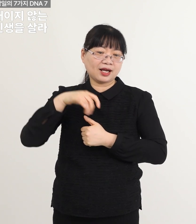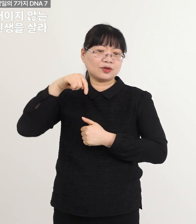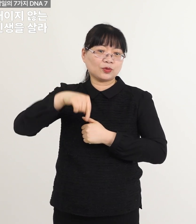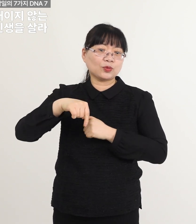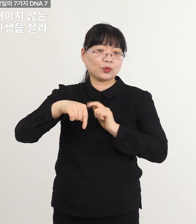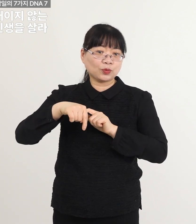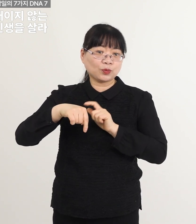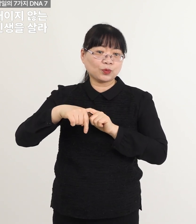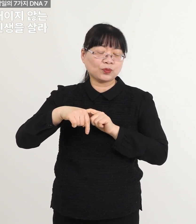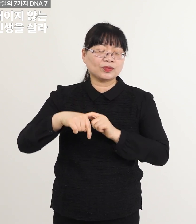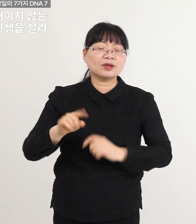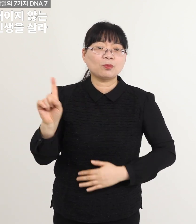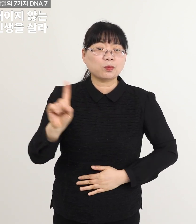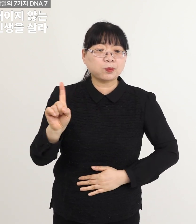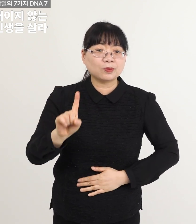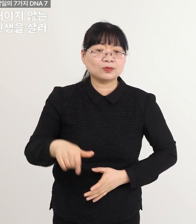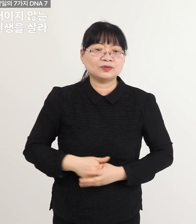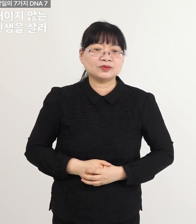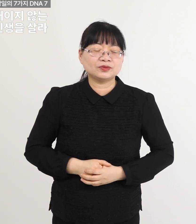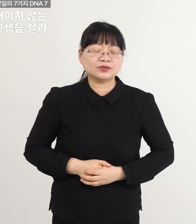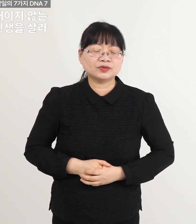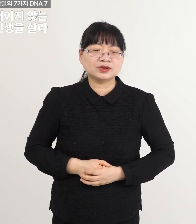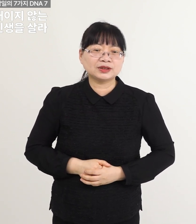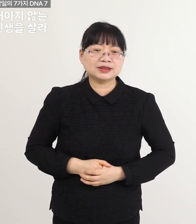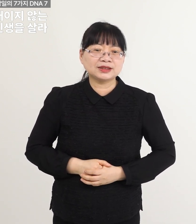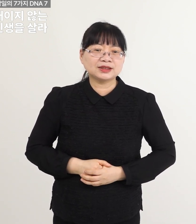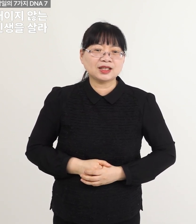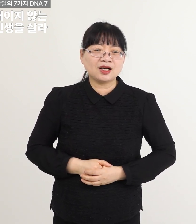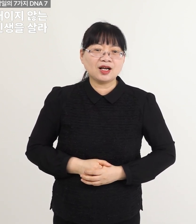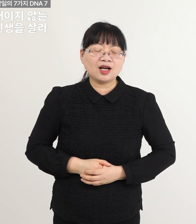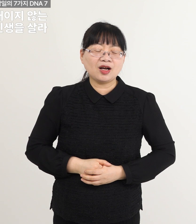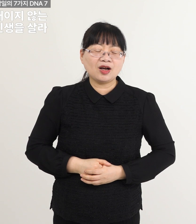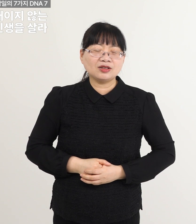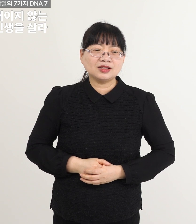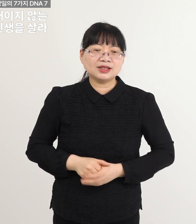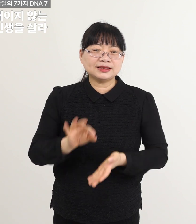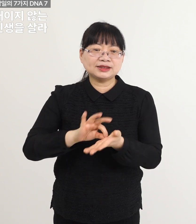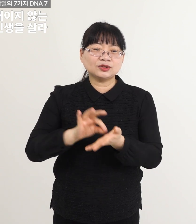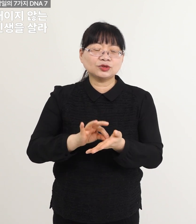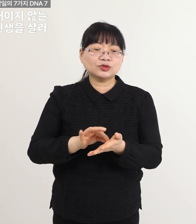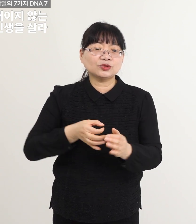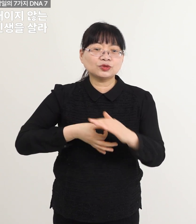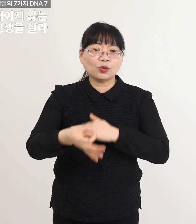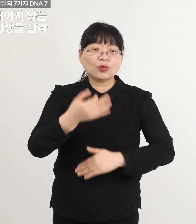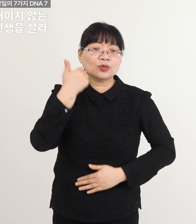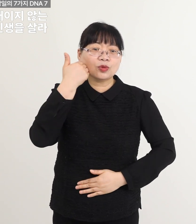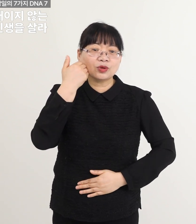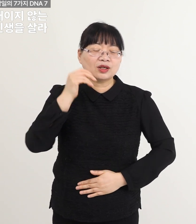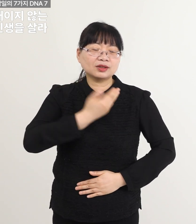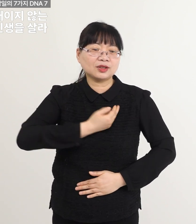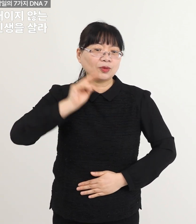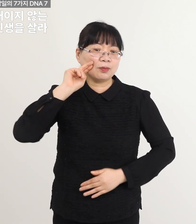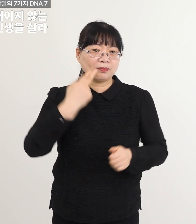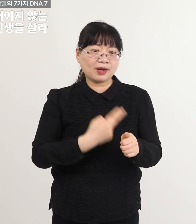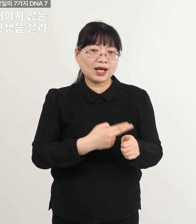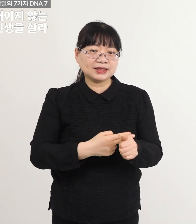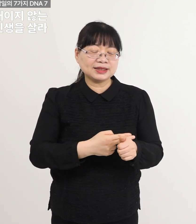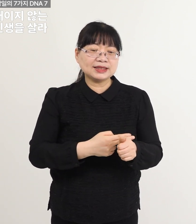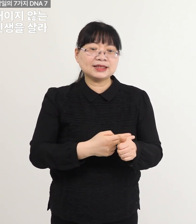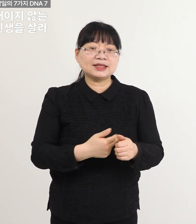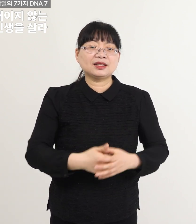이 집은 사실 비용을 국가가 되는 게 아니고 사도 바울이 자비량으로